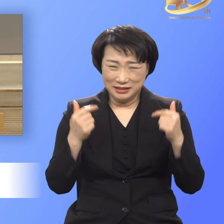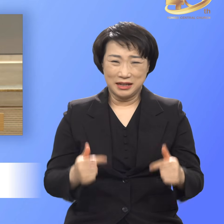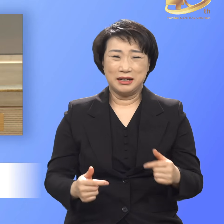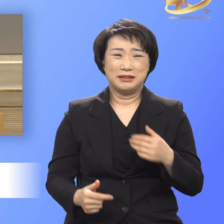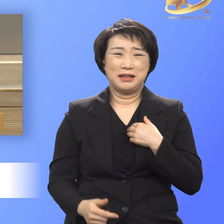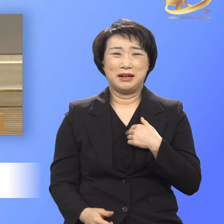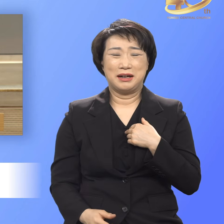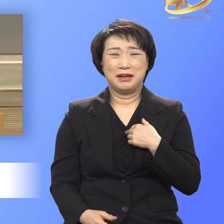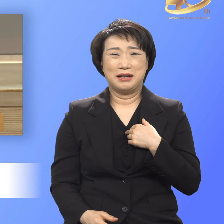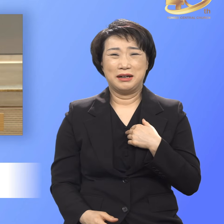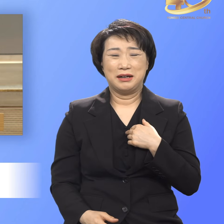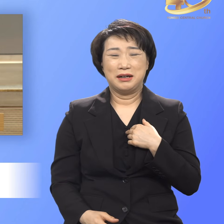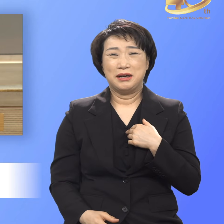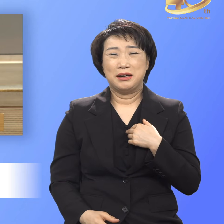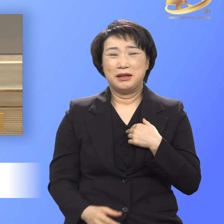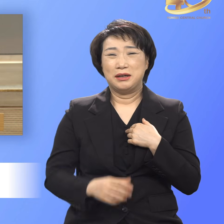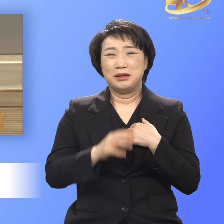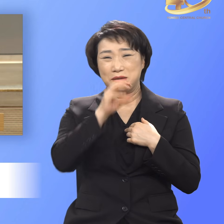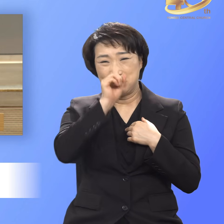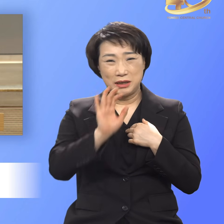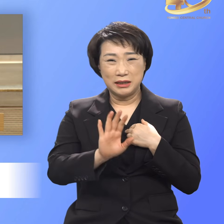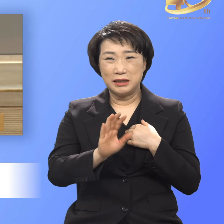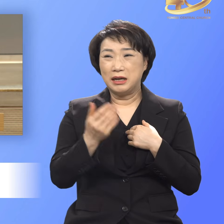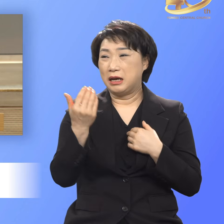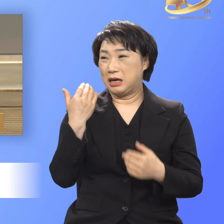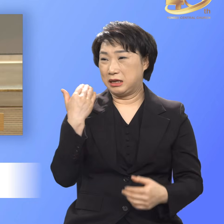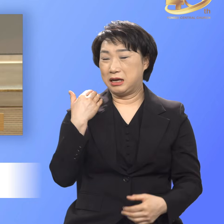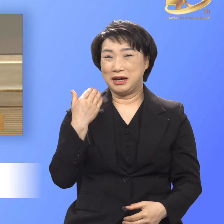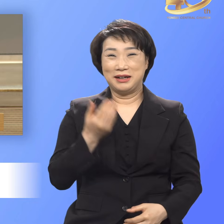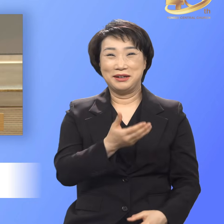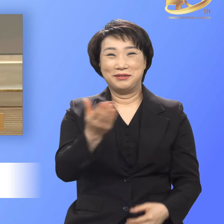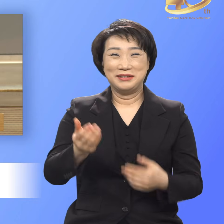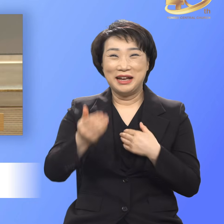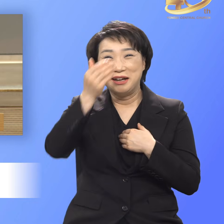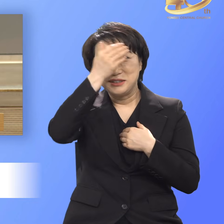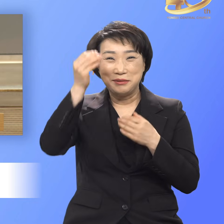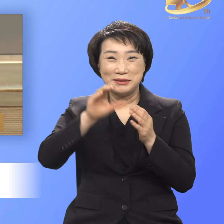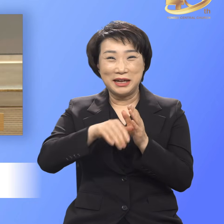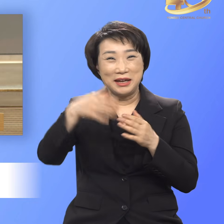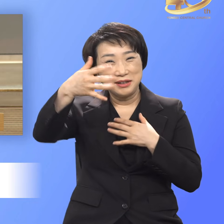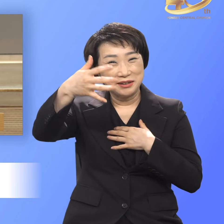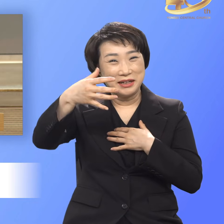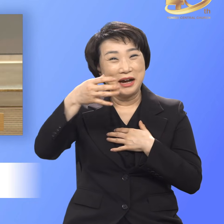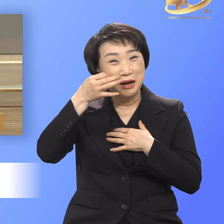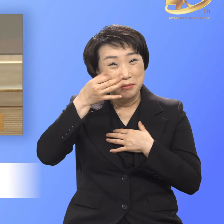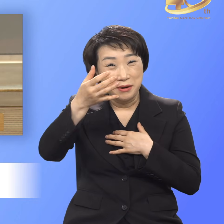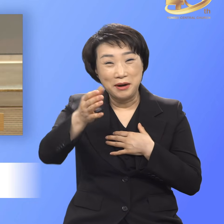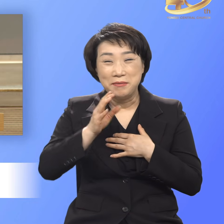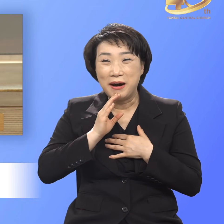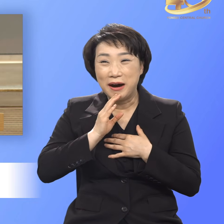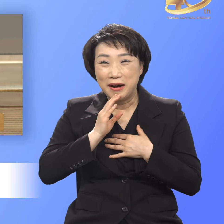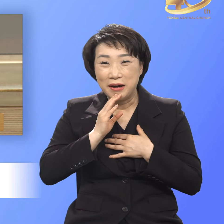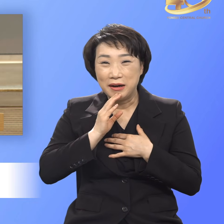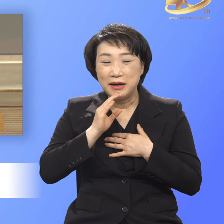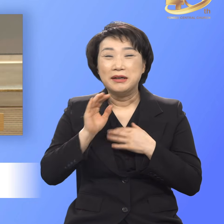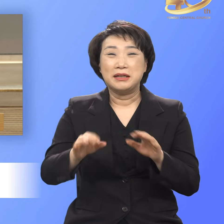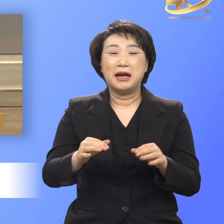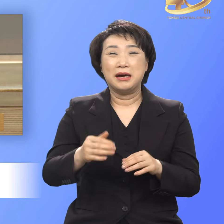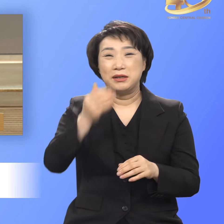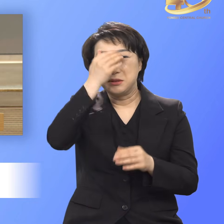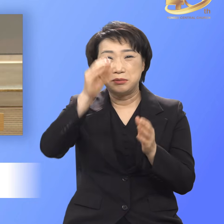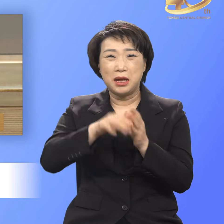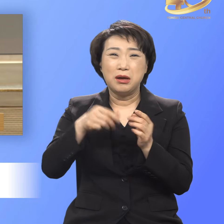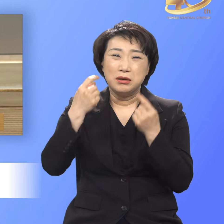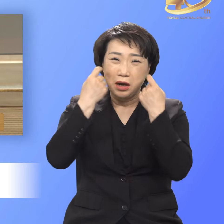항상 그랬어요. 아까 여러분 젊을 때 사진 봤지만 비춰 그 나이에